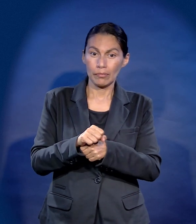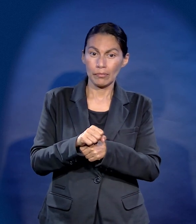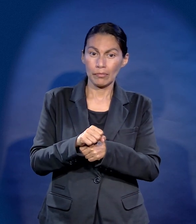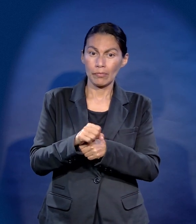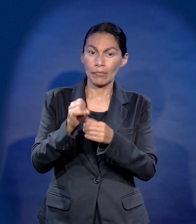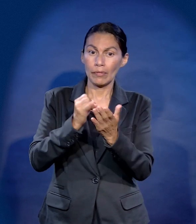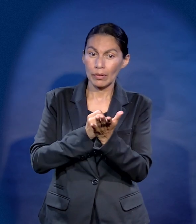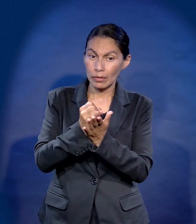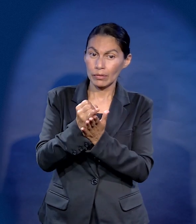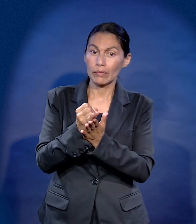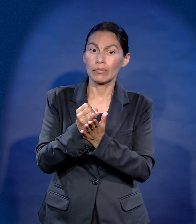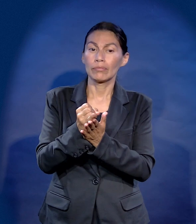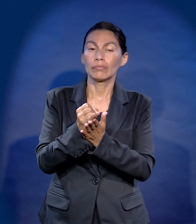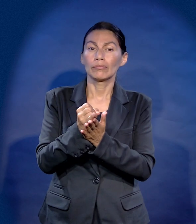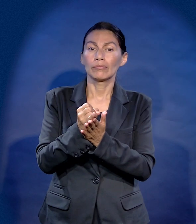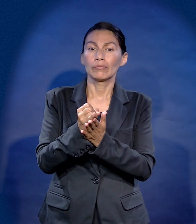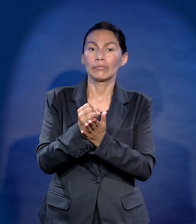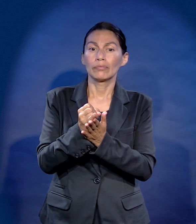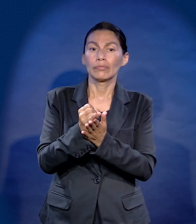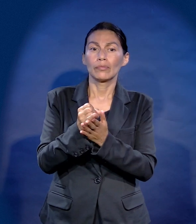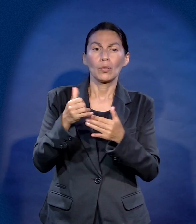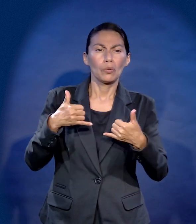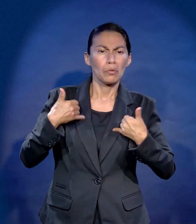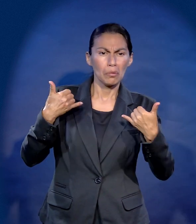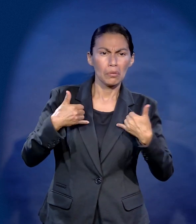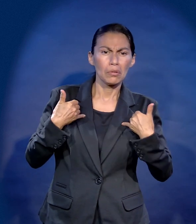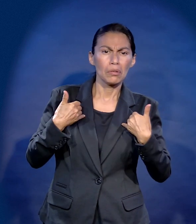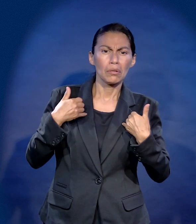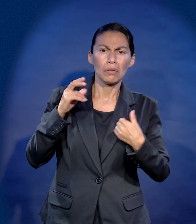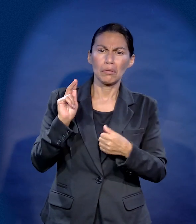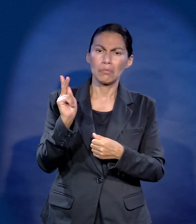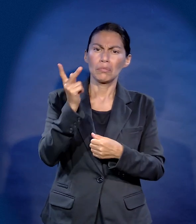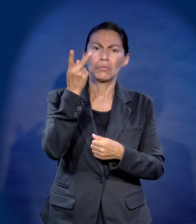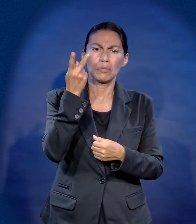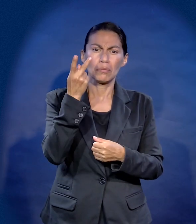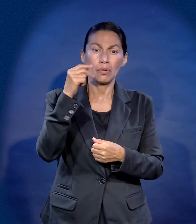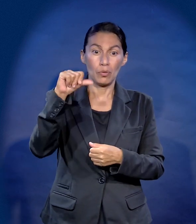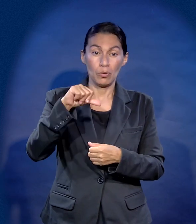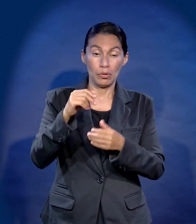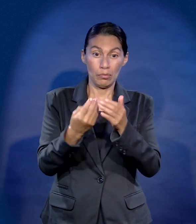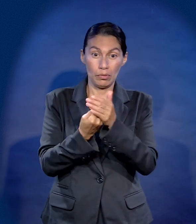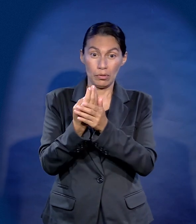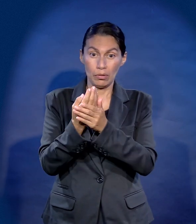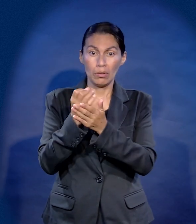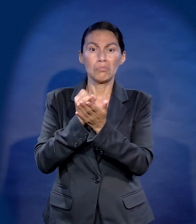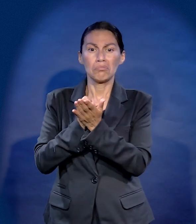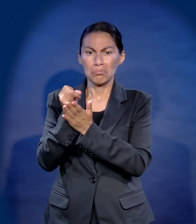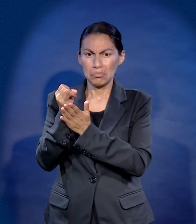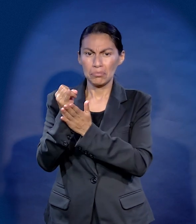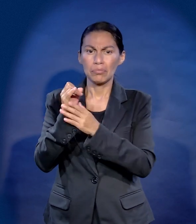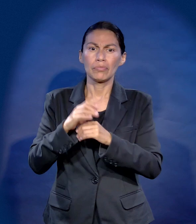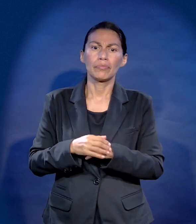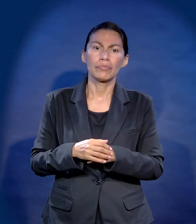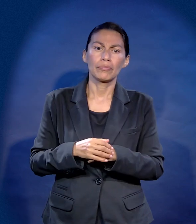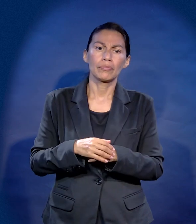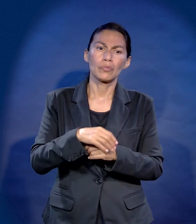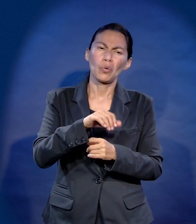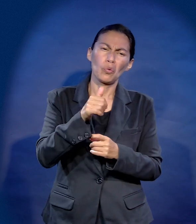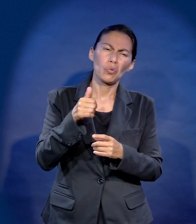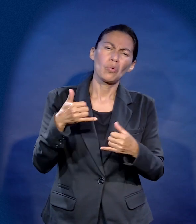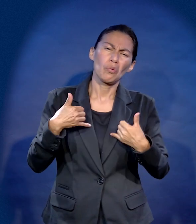Esta semana es una semana de decisiones. Hay muchachos en la prepa que tomaron su decisión esta